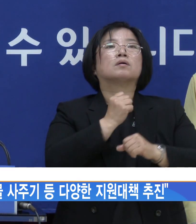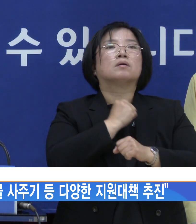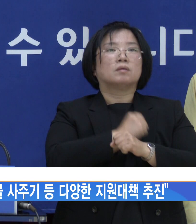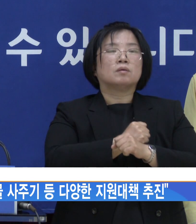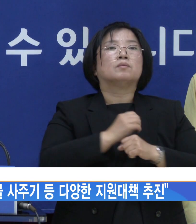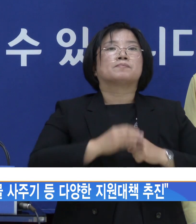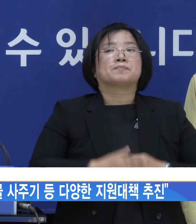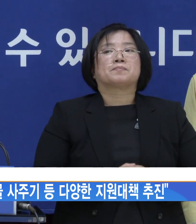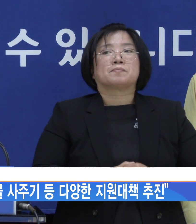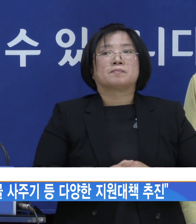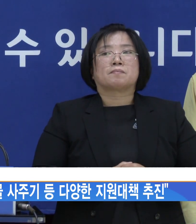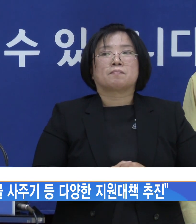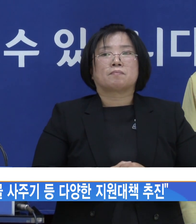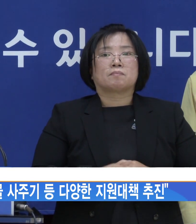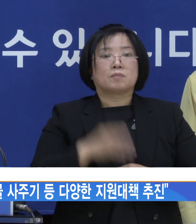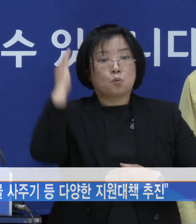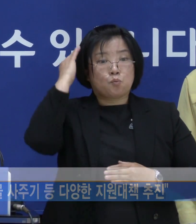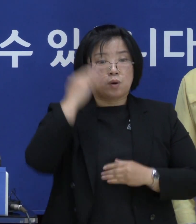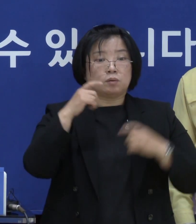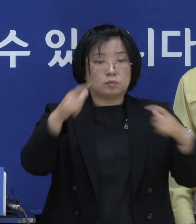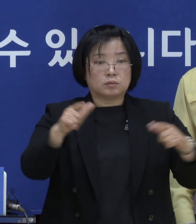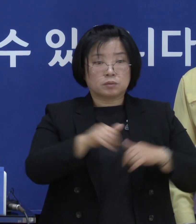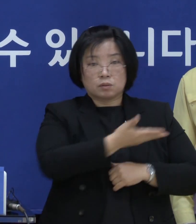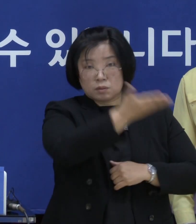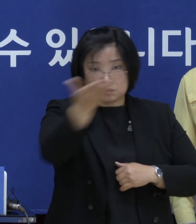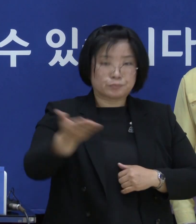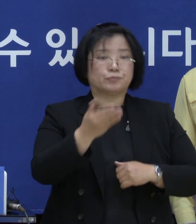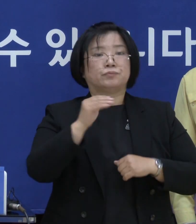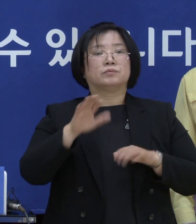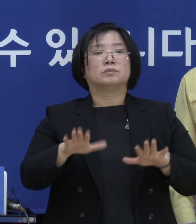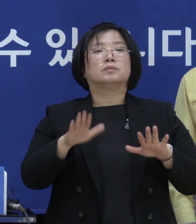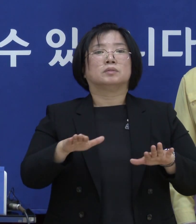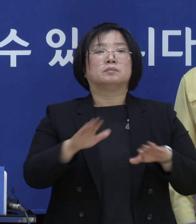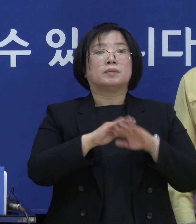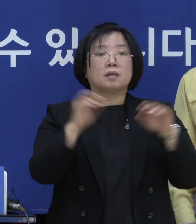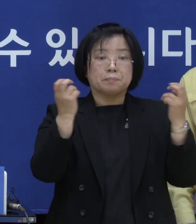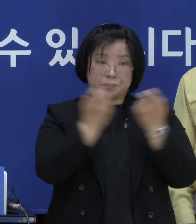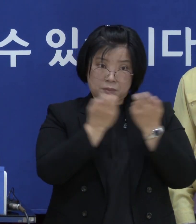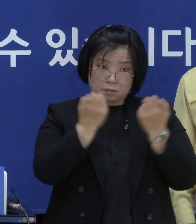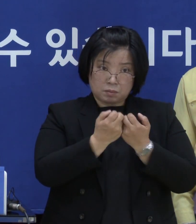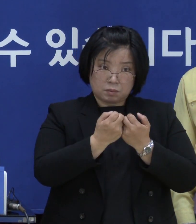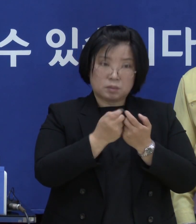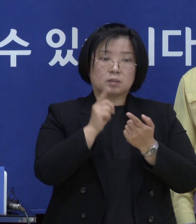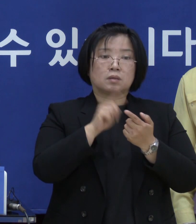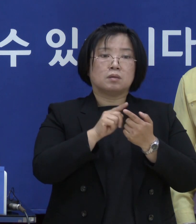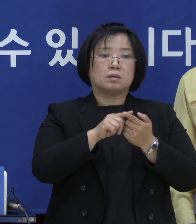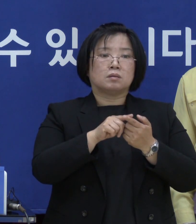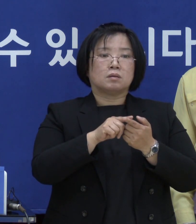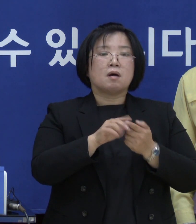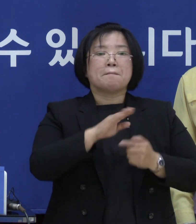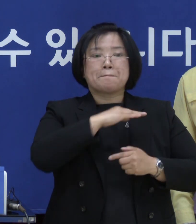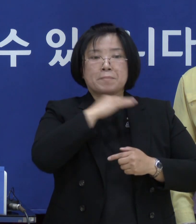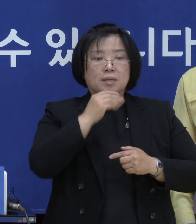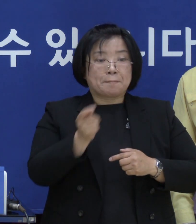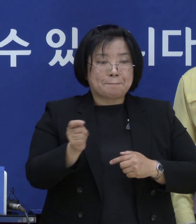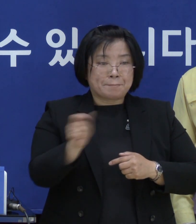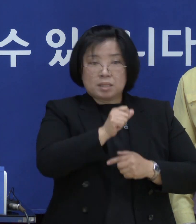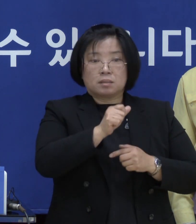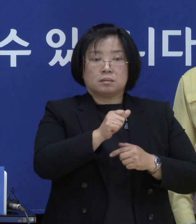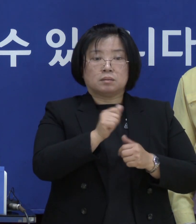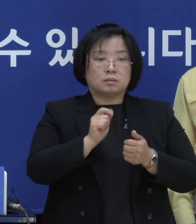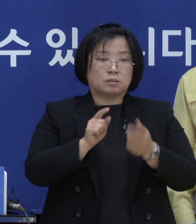시행하겠습니다. 국민 여러분, 이번 대책이 제때 추진되도록 화순군